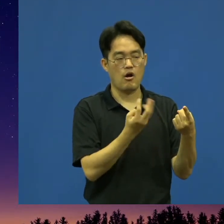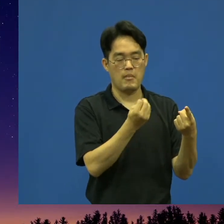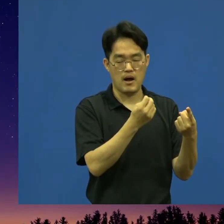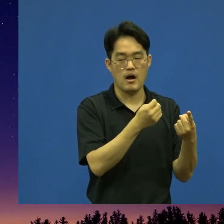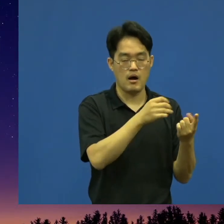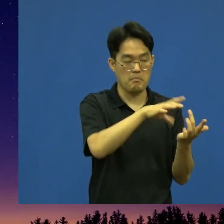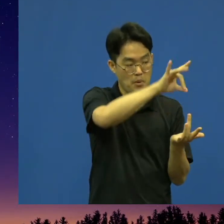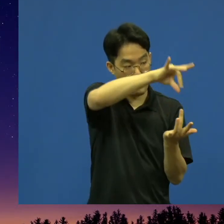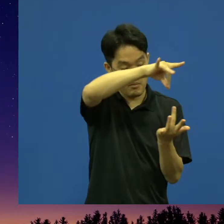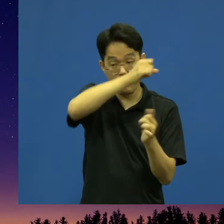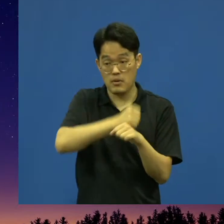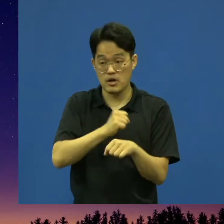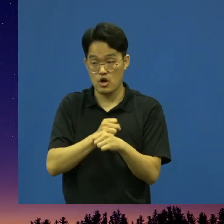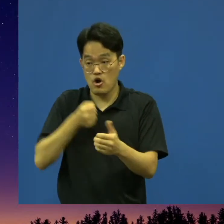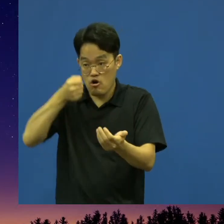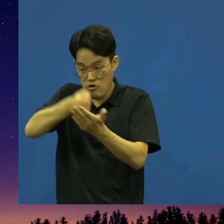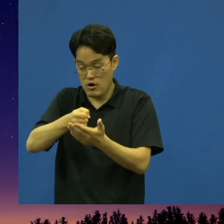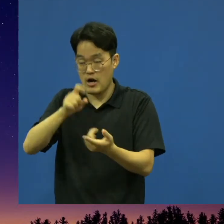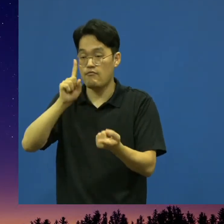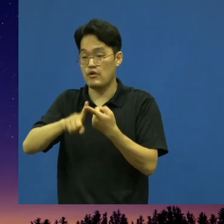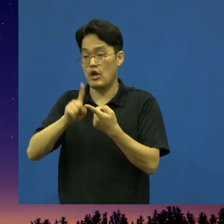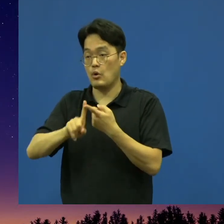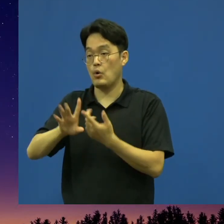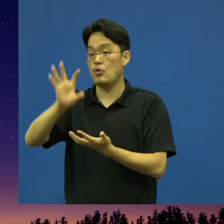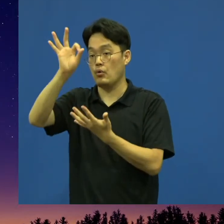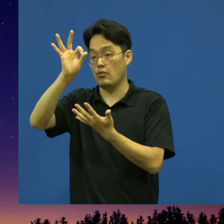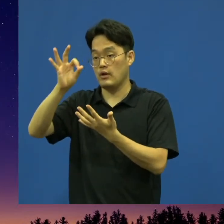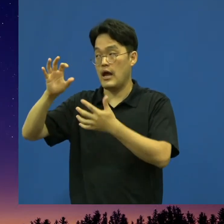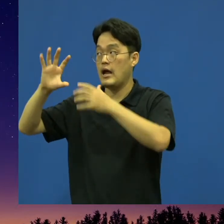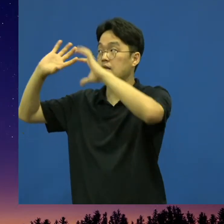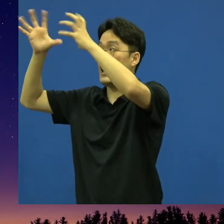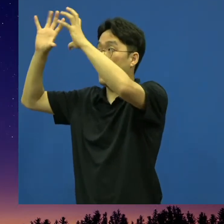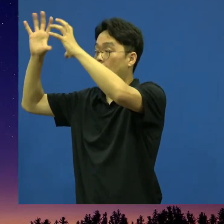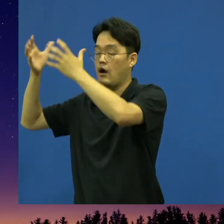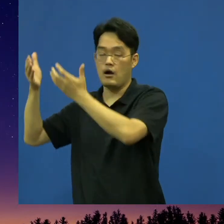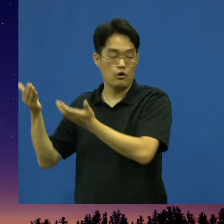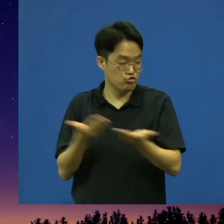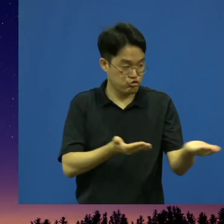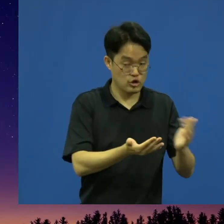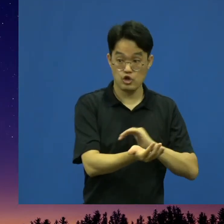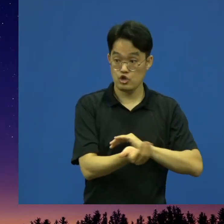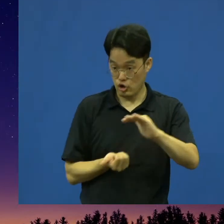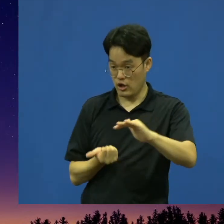작정한 액수들을 다 나라가 나누어 주기 전에 그 우리가 먼저 했어요.